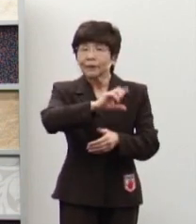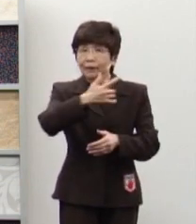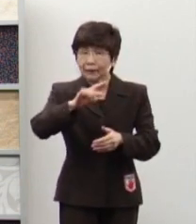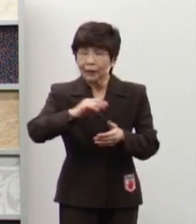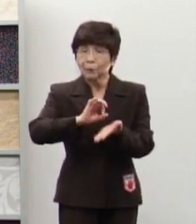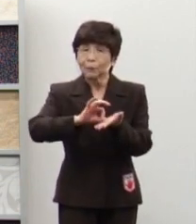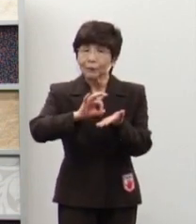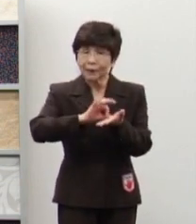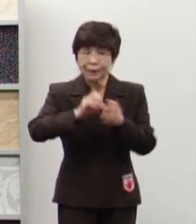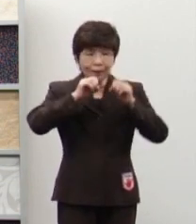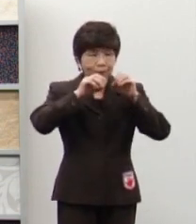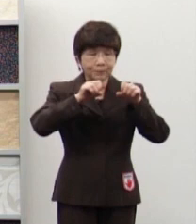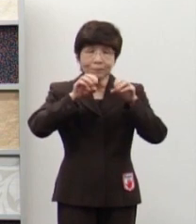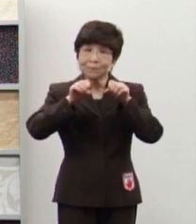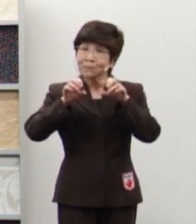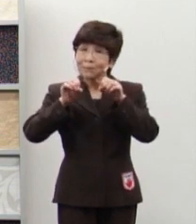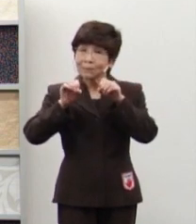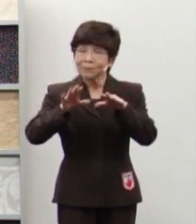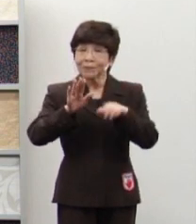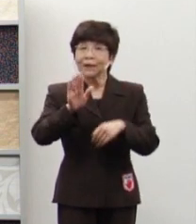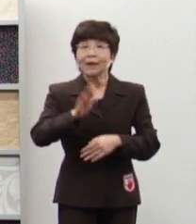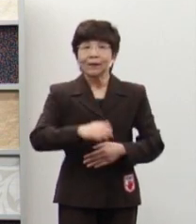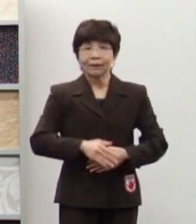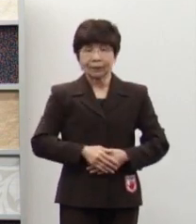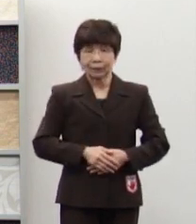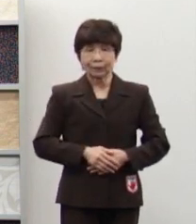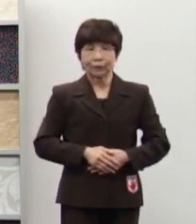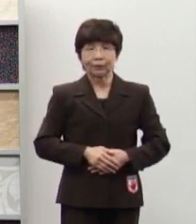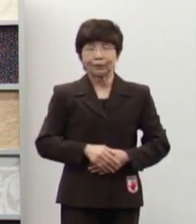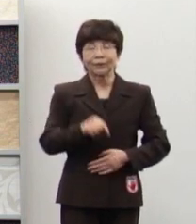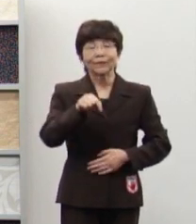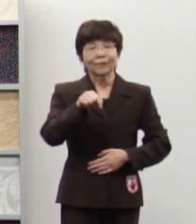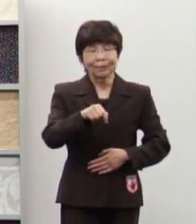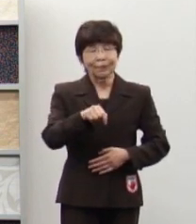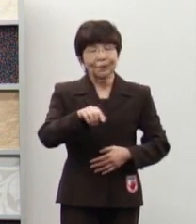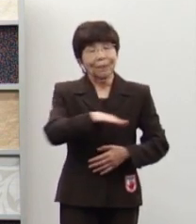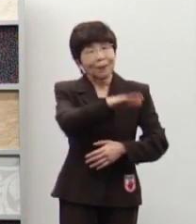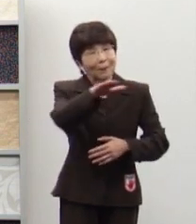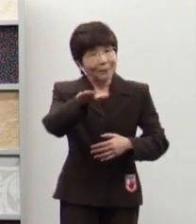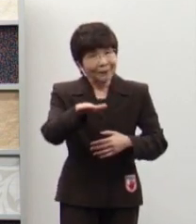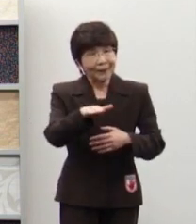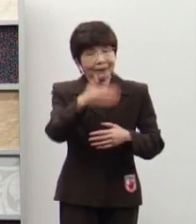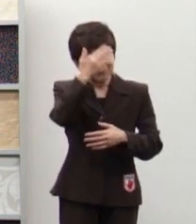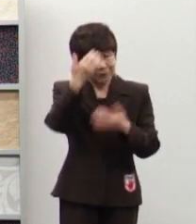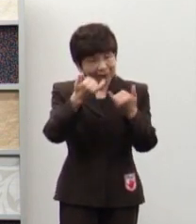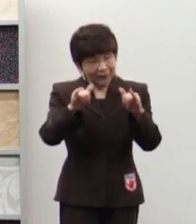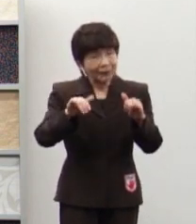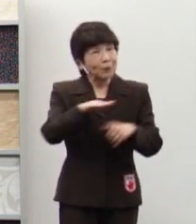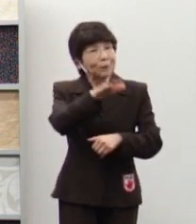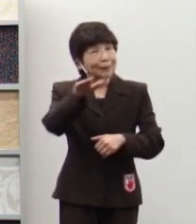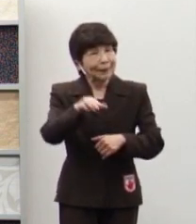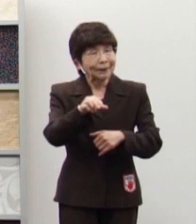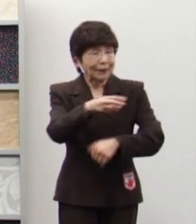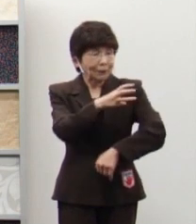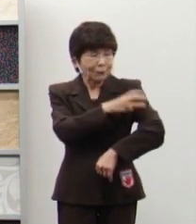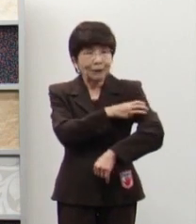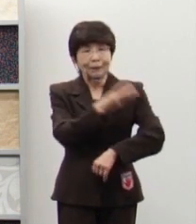。これらによりまして、ぜひ多くの方々、より多くの方々に3回目ワクチン